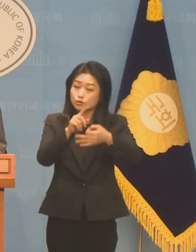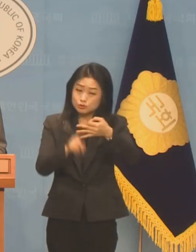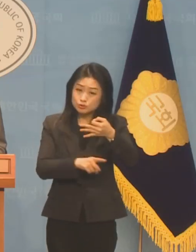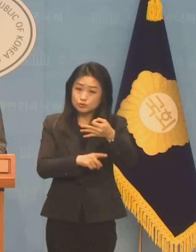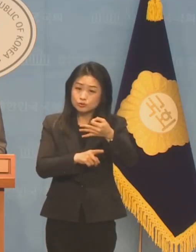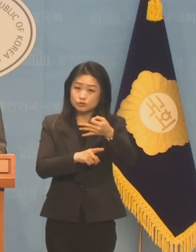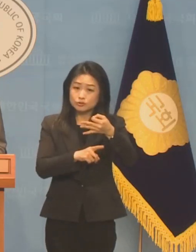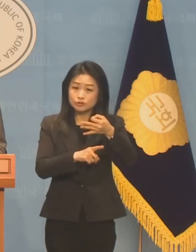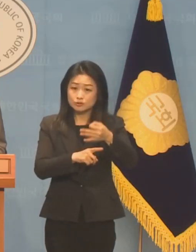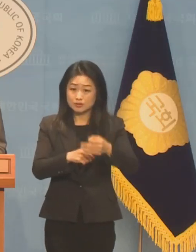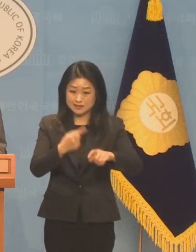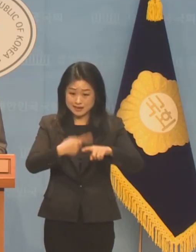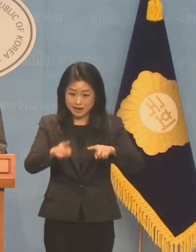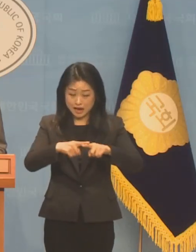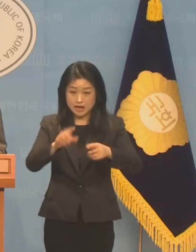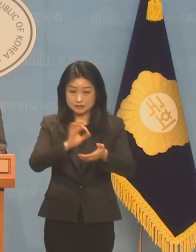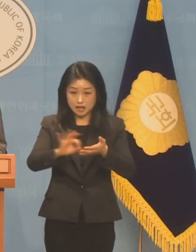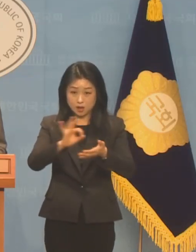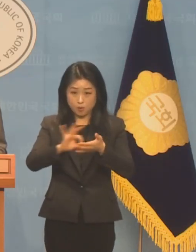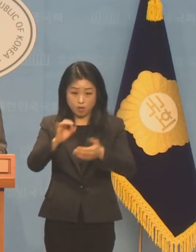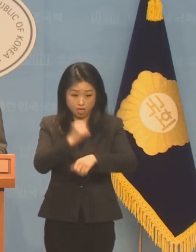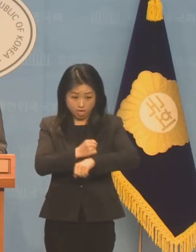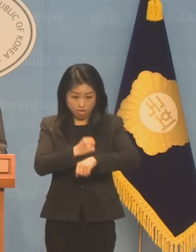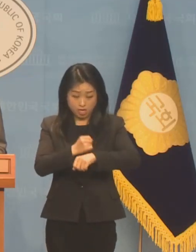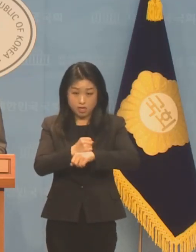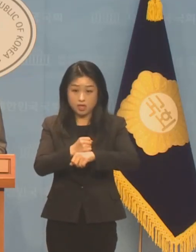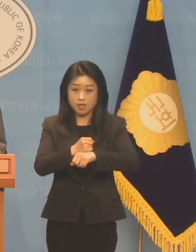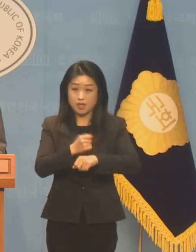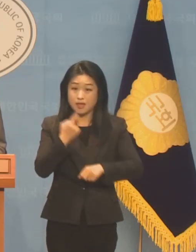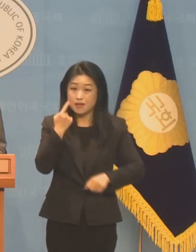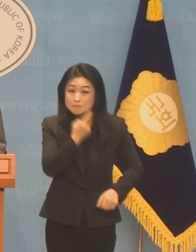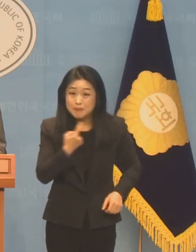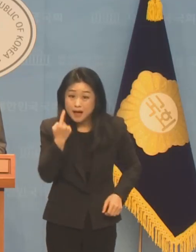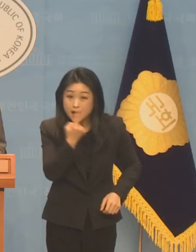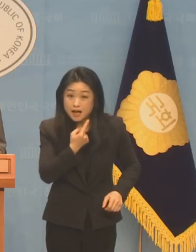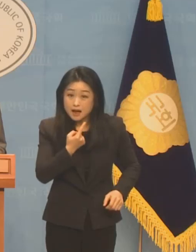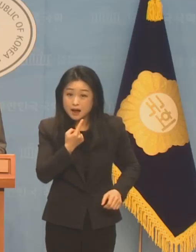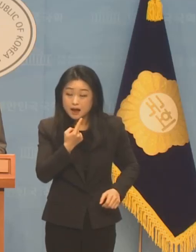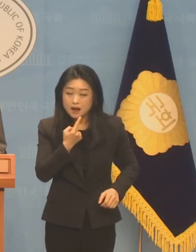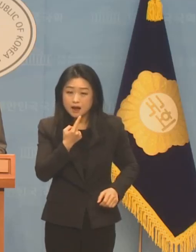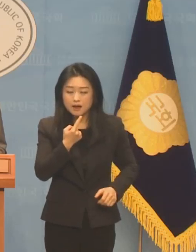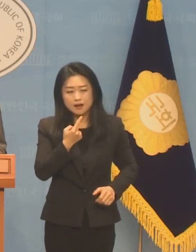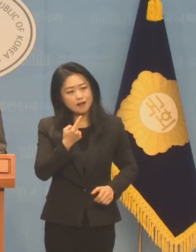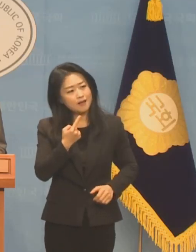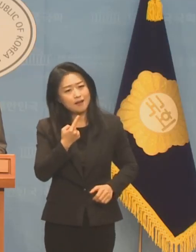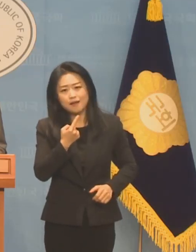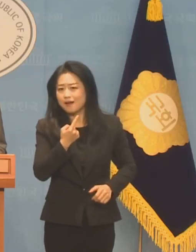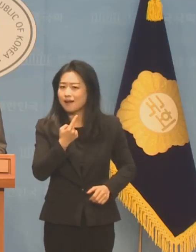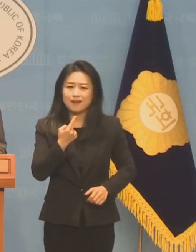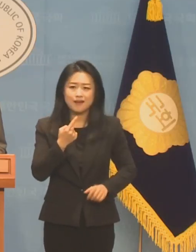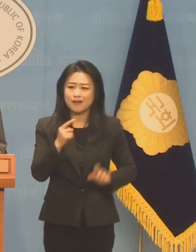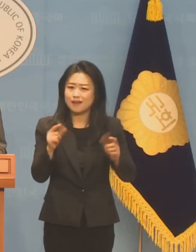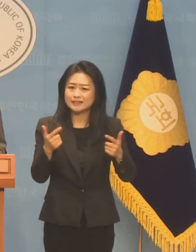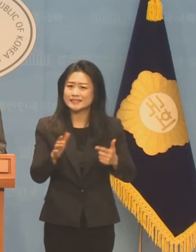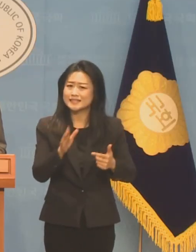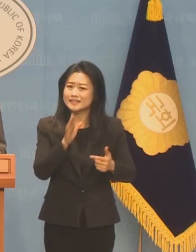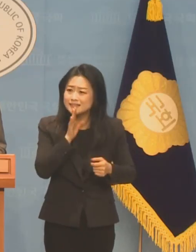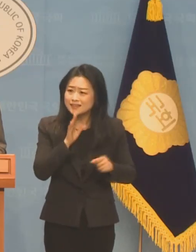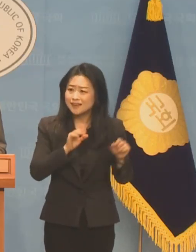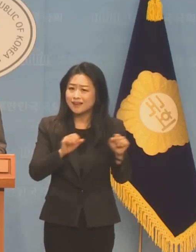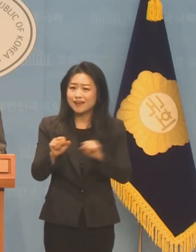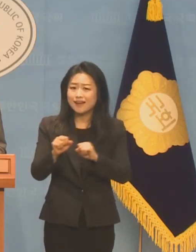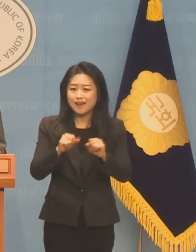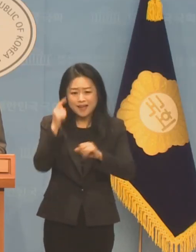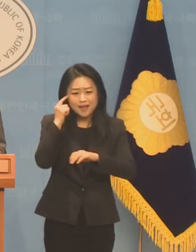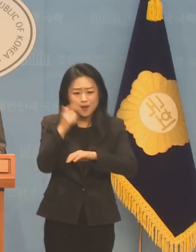윤석열의 무력 사용 검토 지시가 말뿐인 준동에 그치지 않을 수 있다는 위험 신호도 포착되고